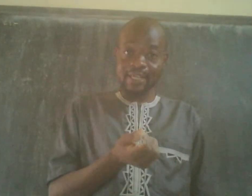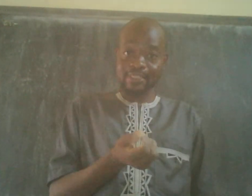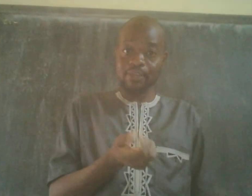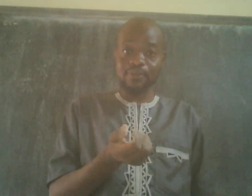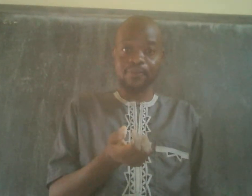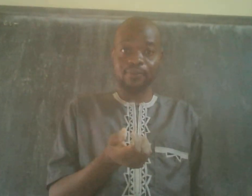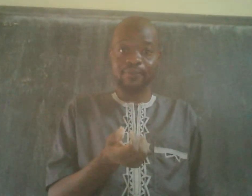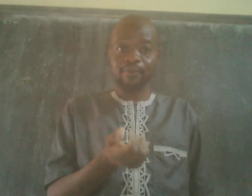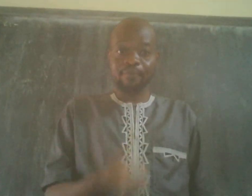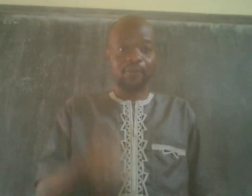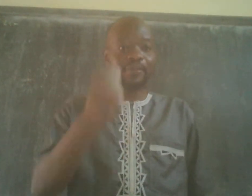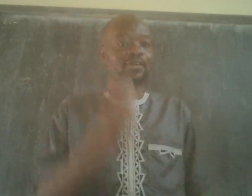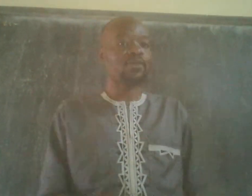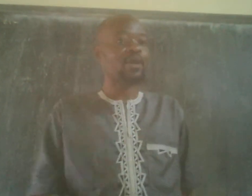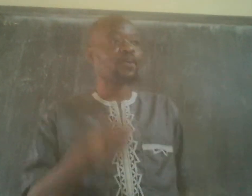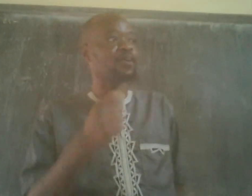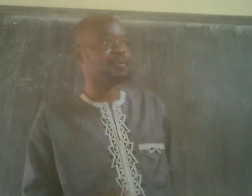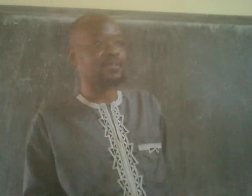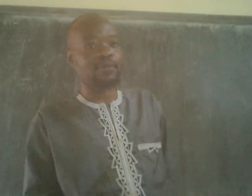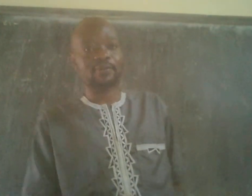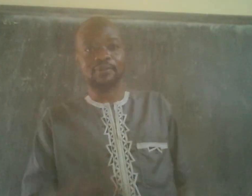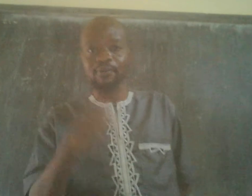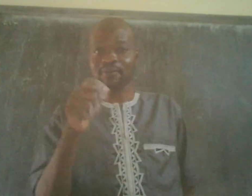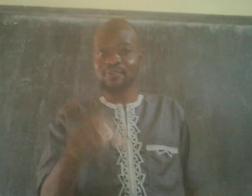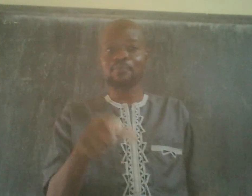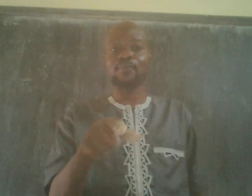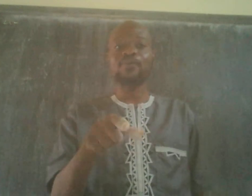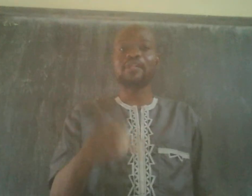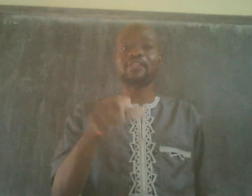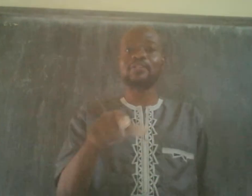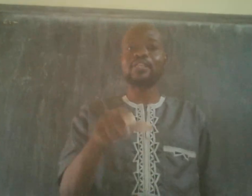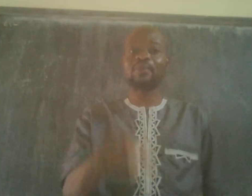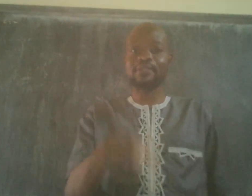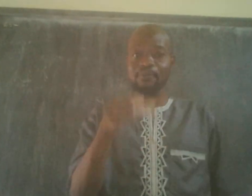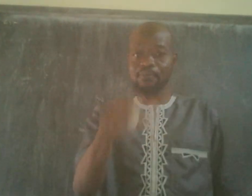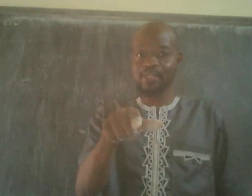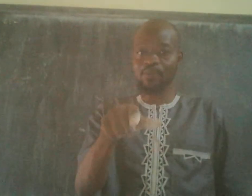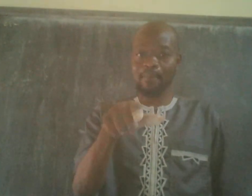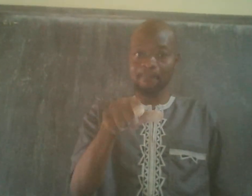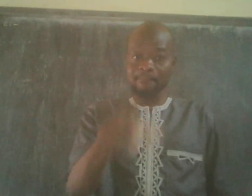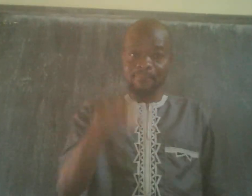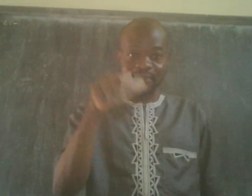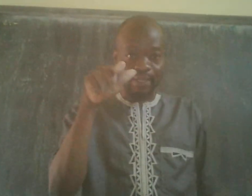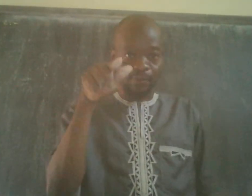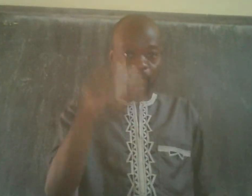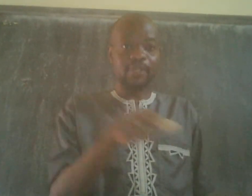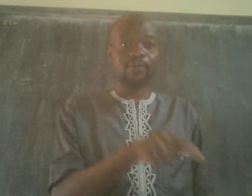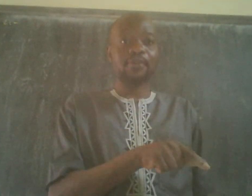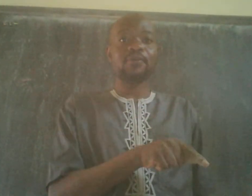c'est un mensonge. Donc, il dit que les personnes sont plus, c'est quoi? C'est toucher le collègue de